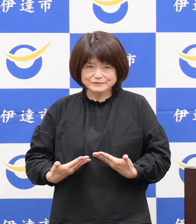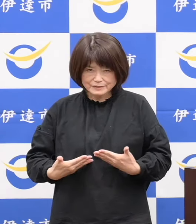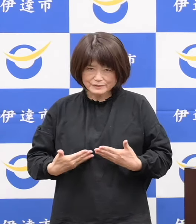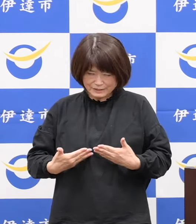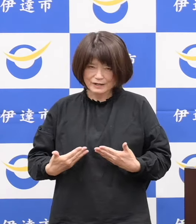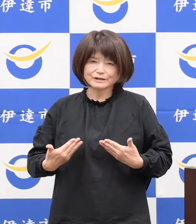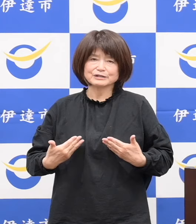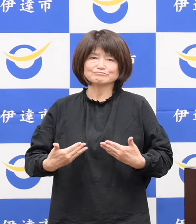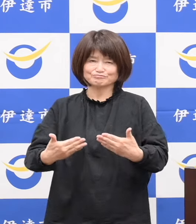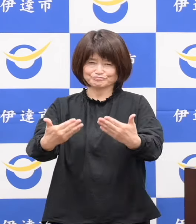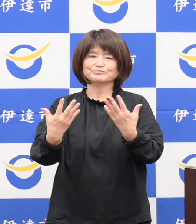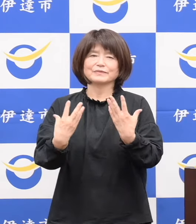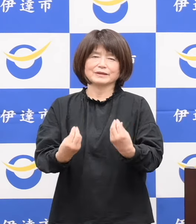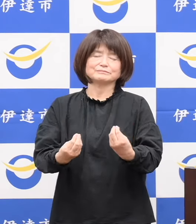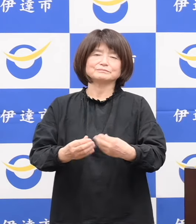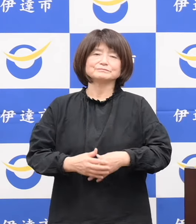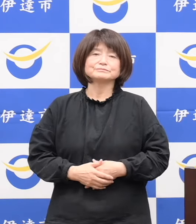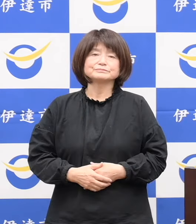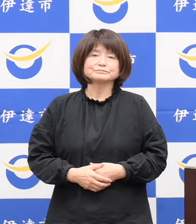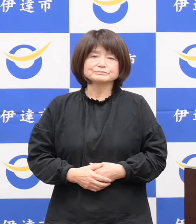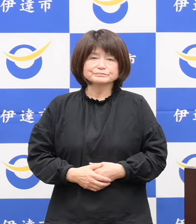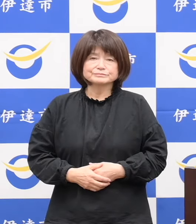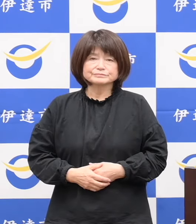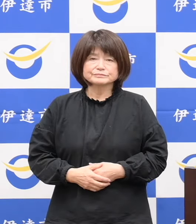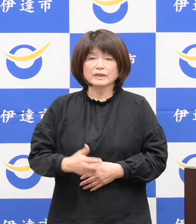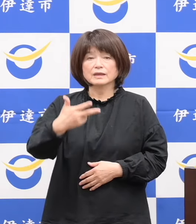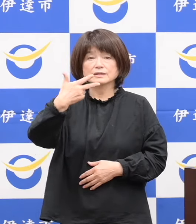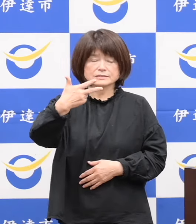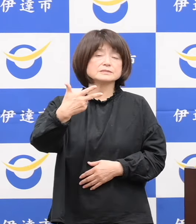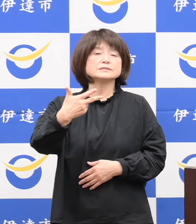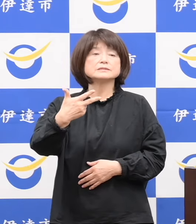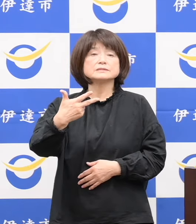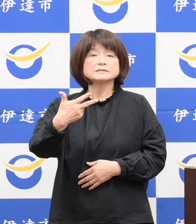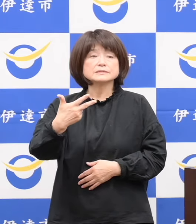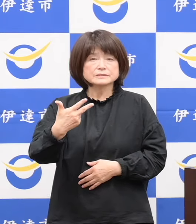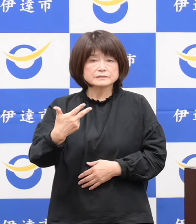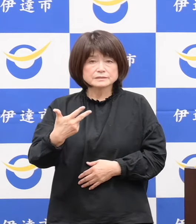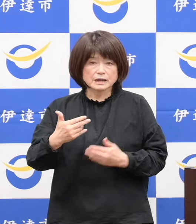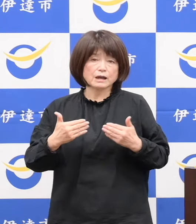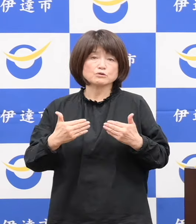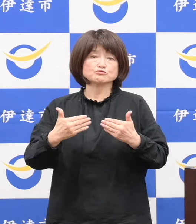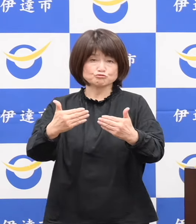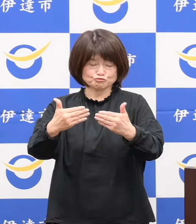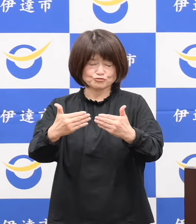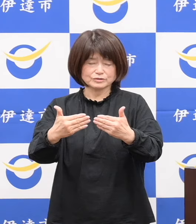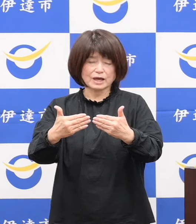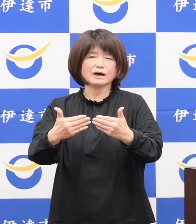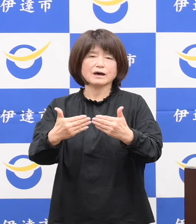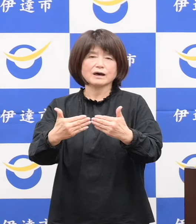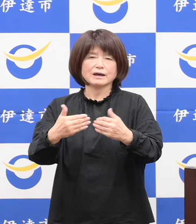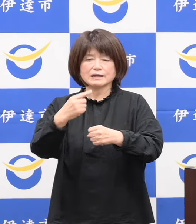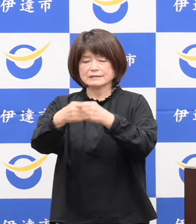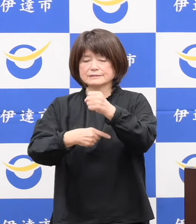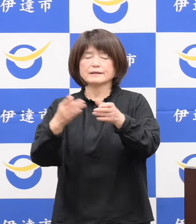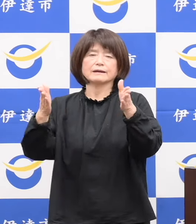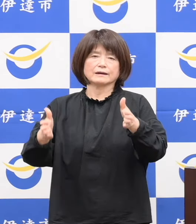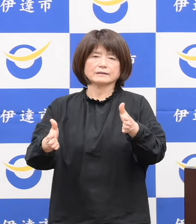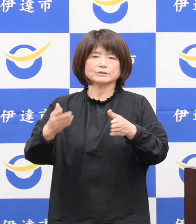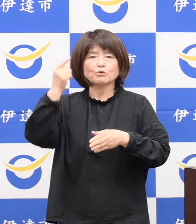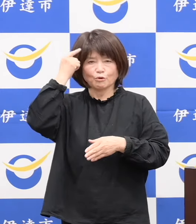。そして市が前に進んだ都市でもあったと考えています。